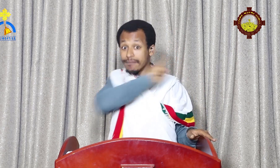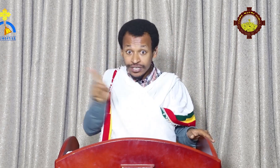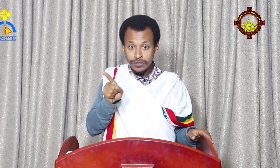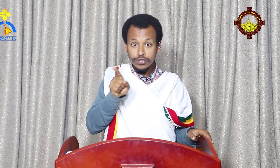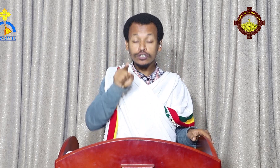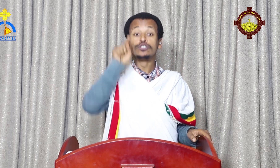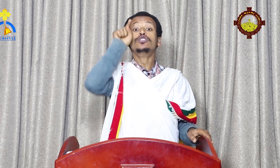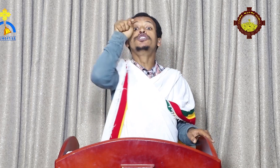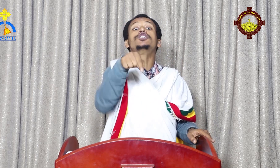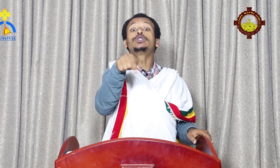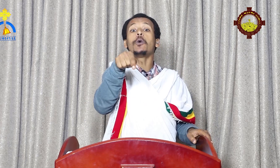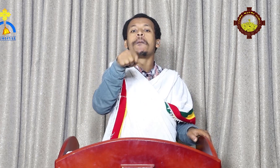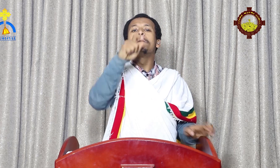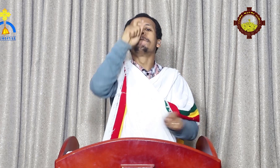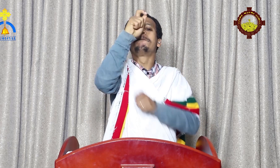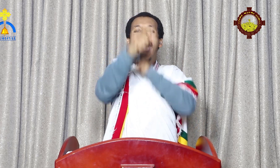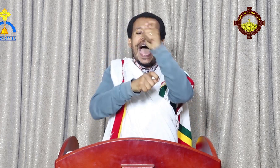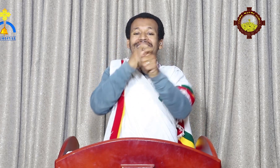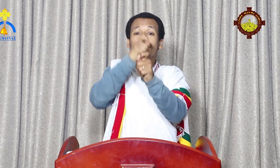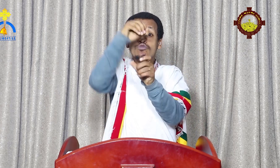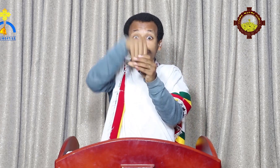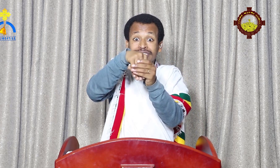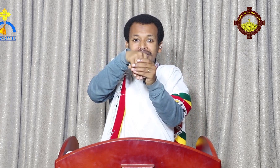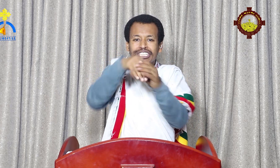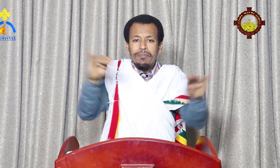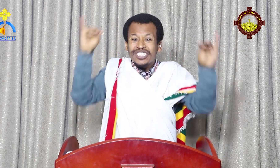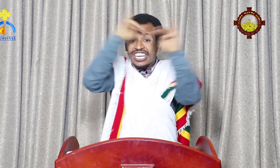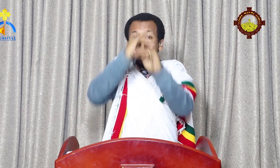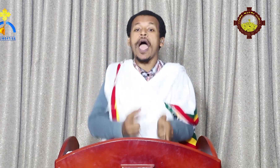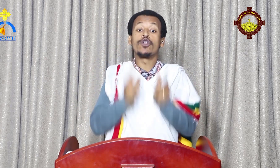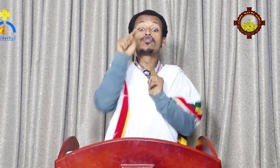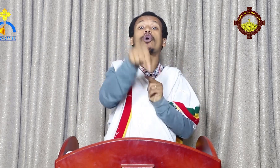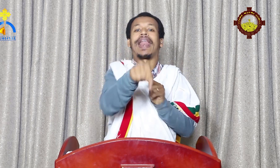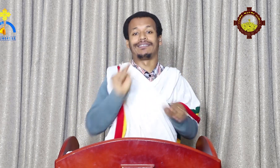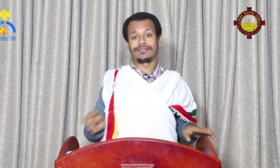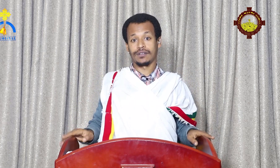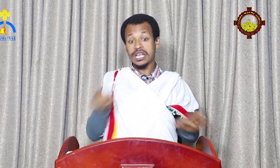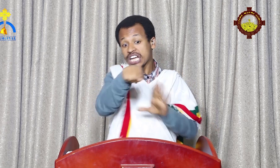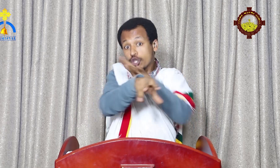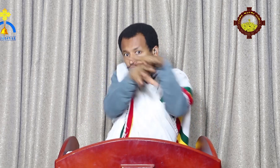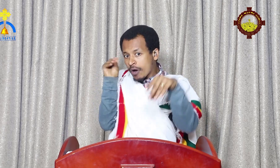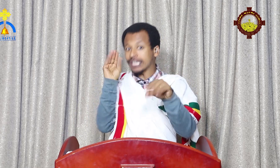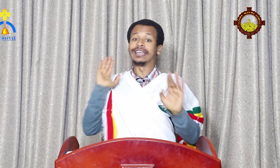የማያምን እሱ በዓለም ውስጥ በጨለማ ይኖራል። ከዚህ ውስጥ መውጣት